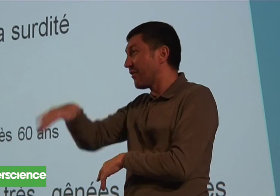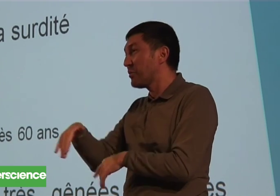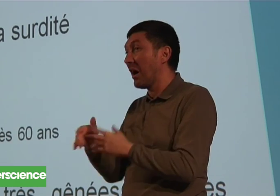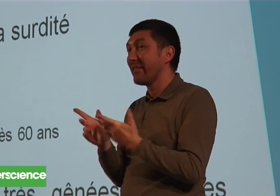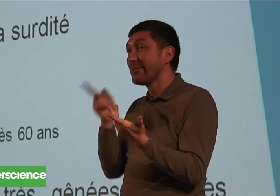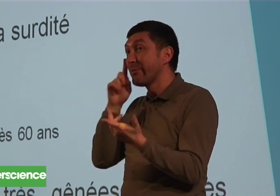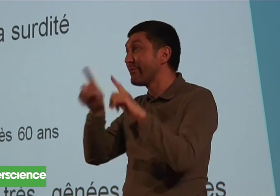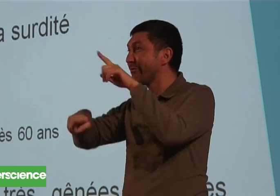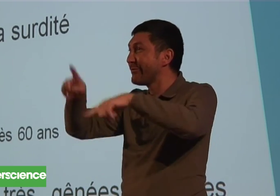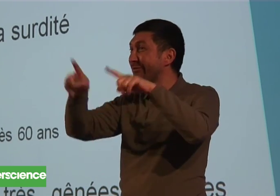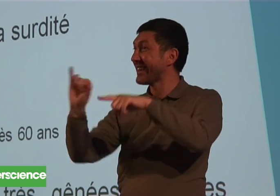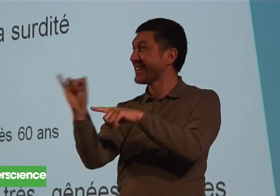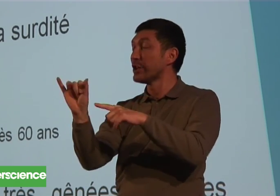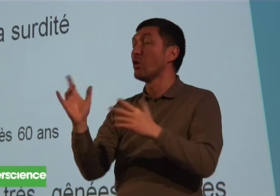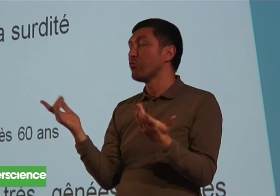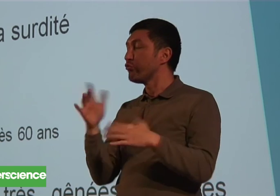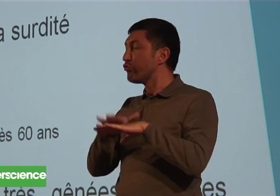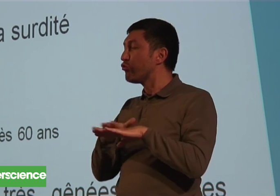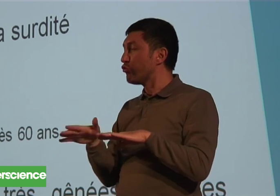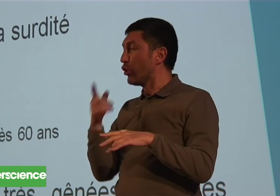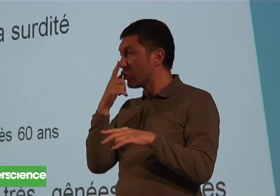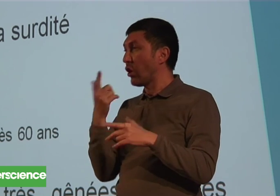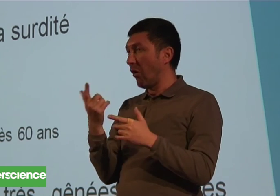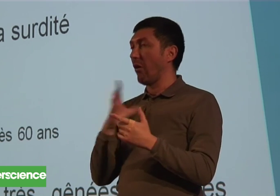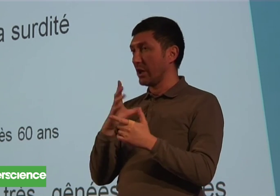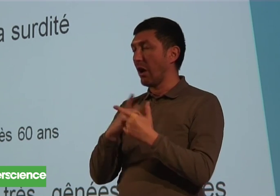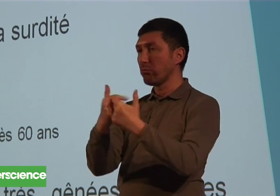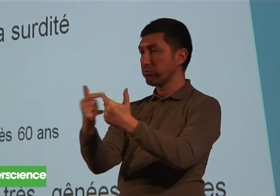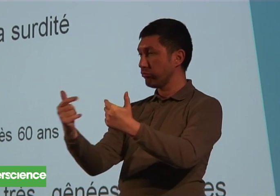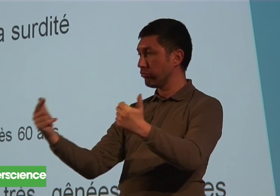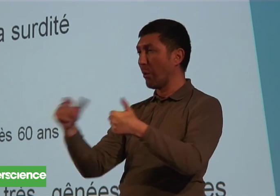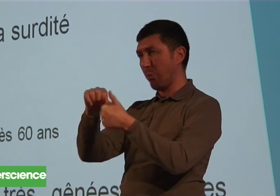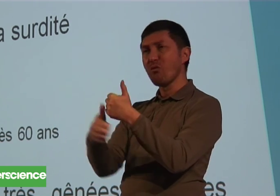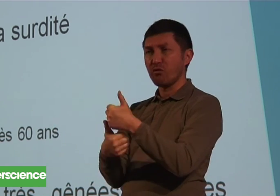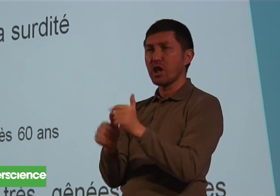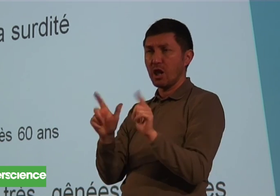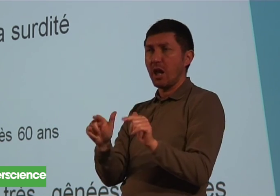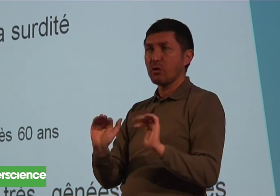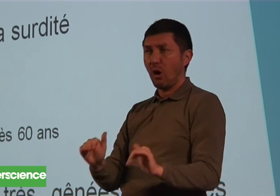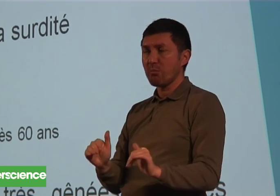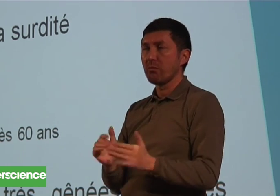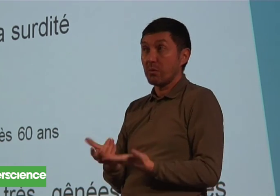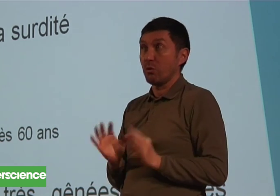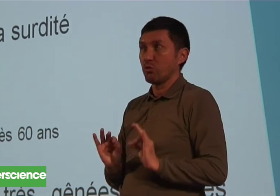rend compte que la situation des enquêtés est assez diversifiée, c'était un petit peu l'objectif. Donc on a pu